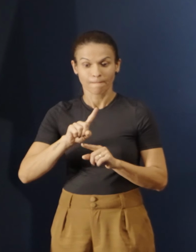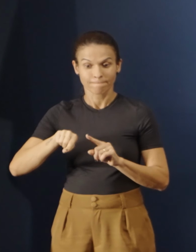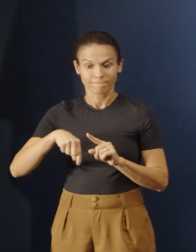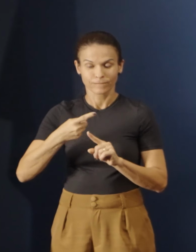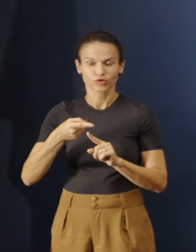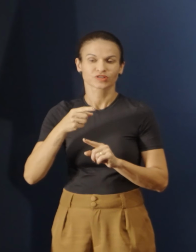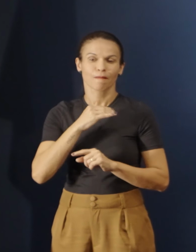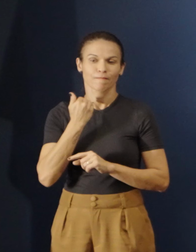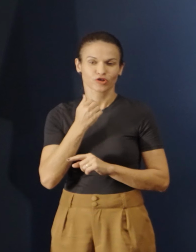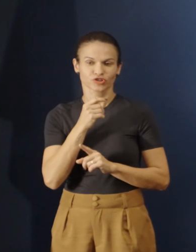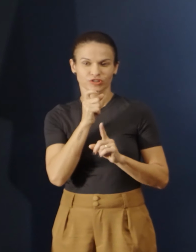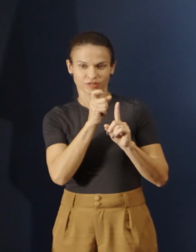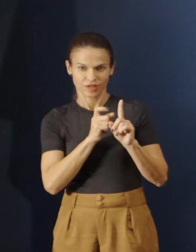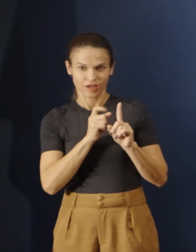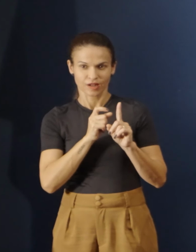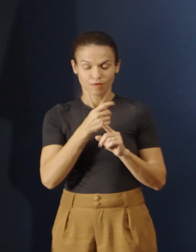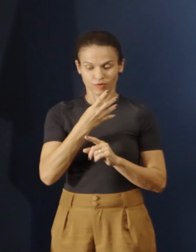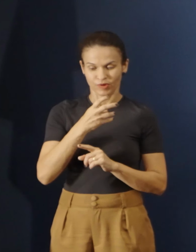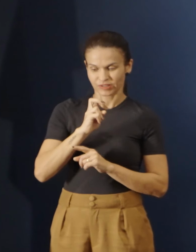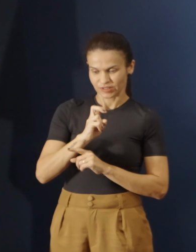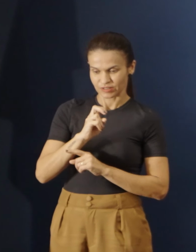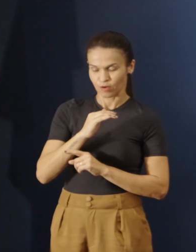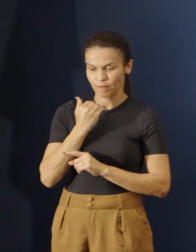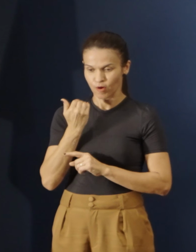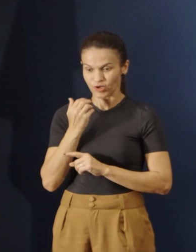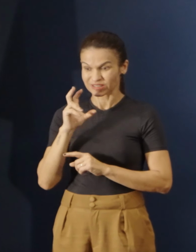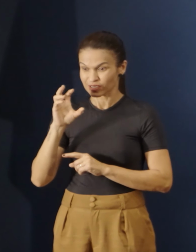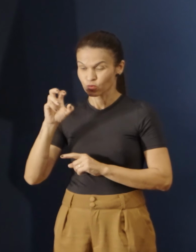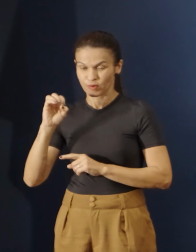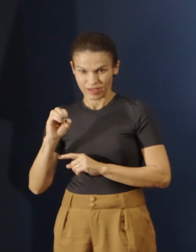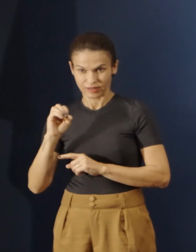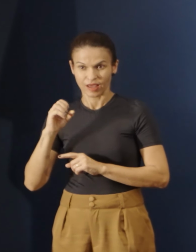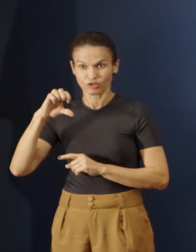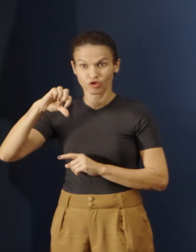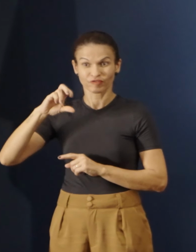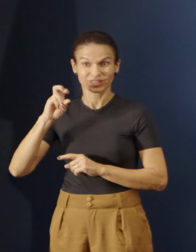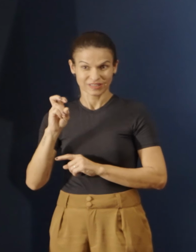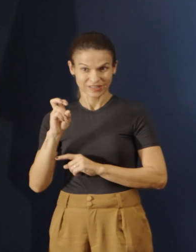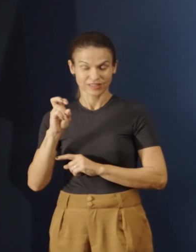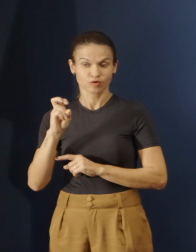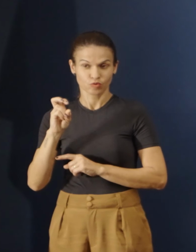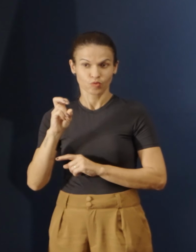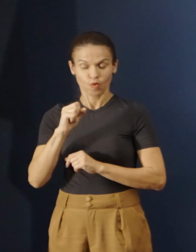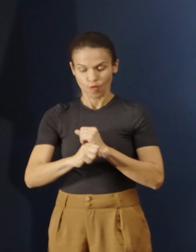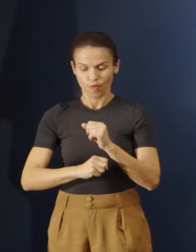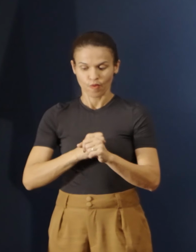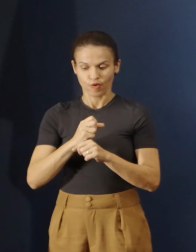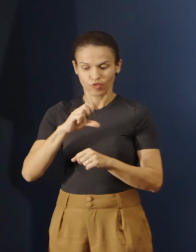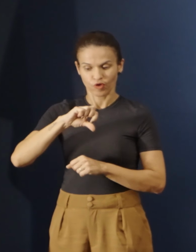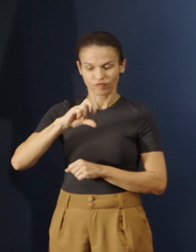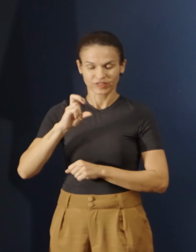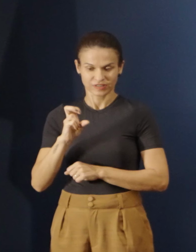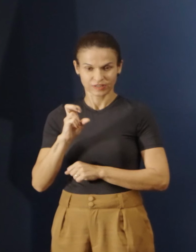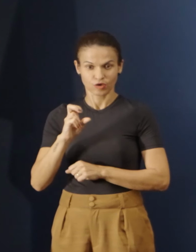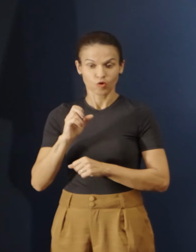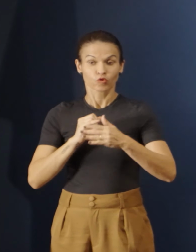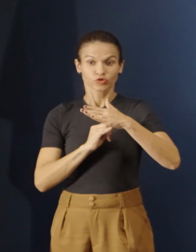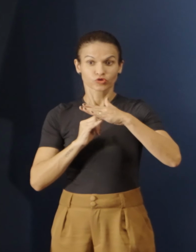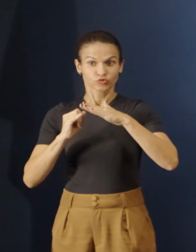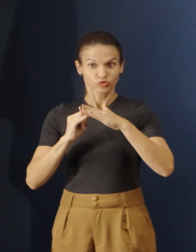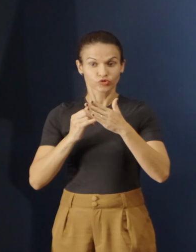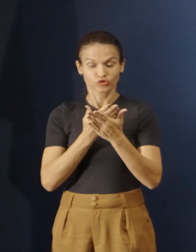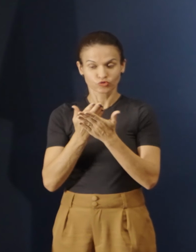dele. Então ele morre em 45, 50 anos deu 95. Então, em 95, que o IEB, o Instituto de Estudos Brasileiros